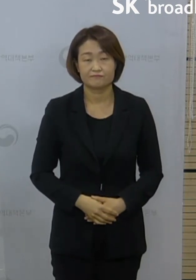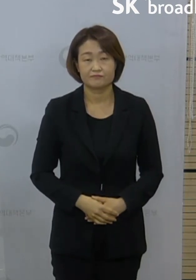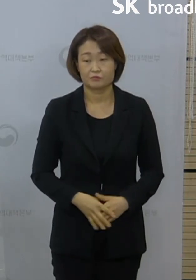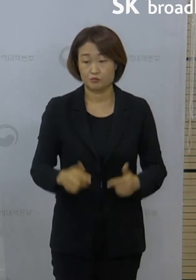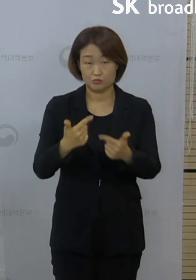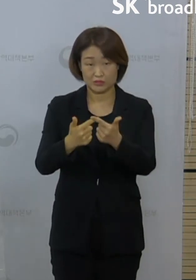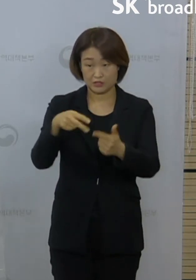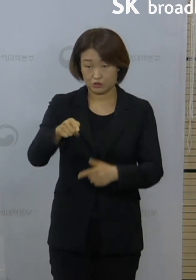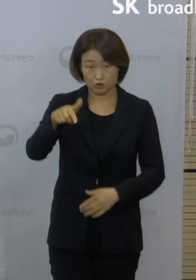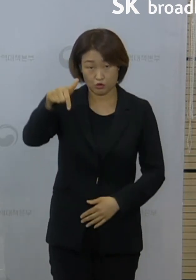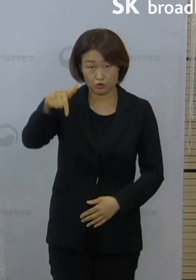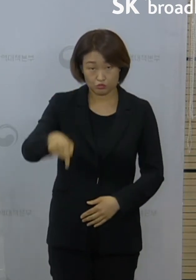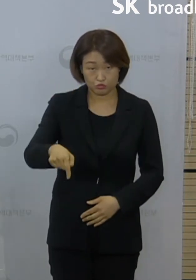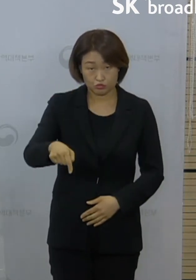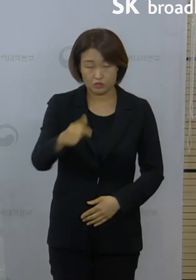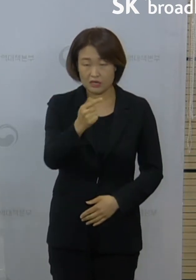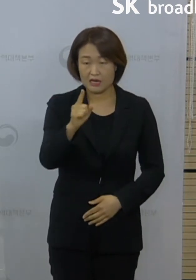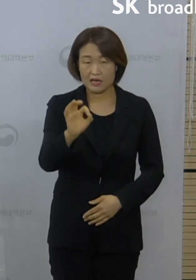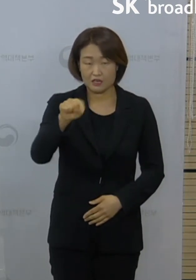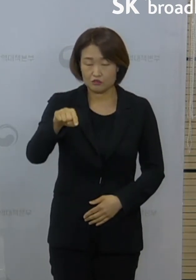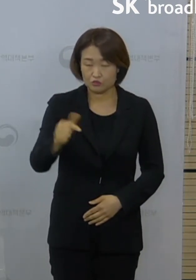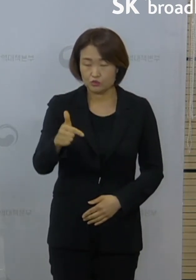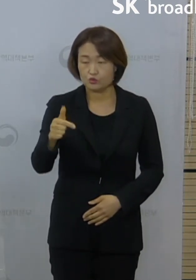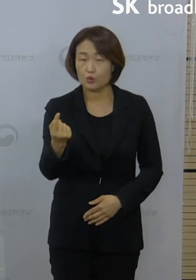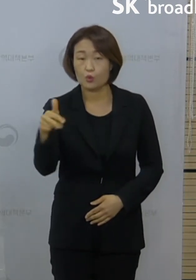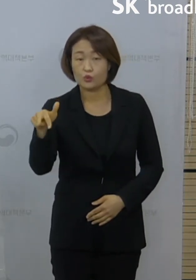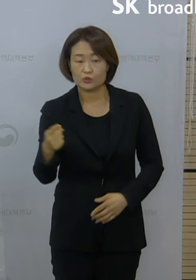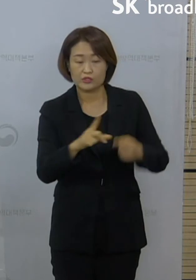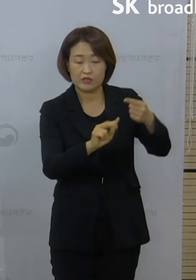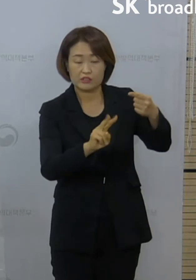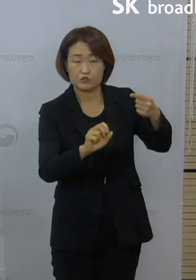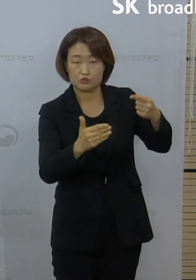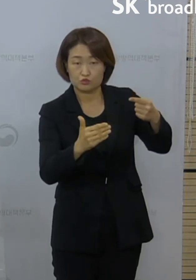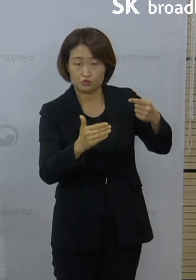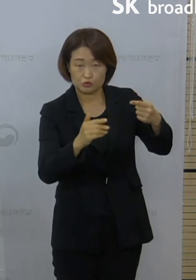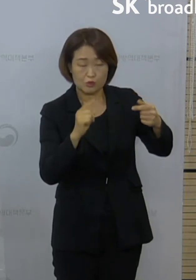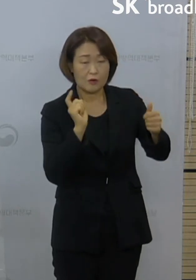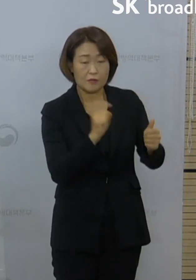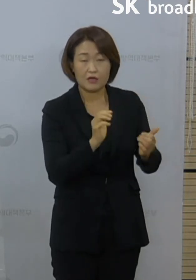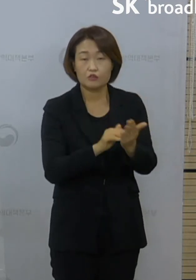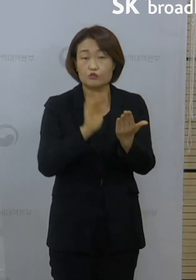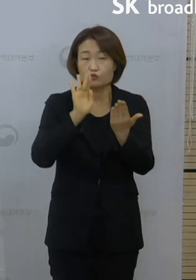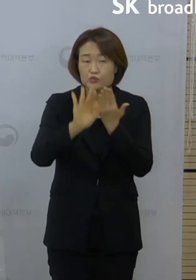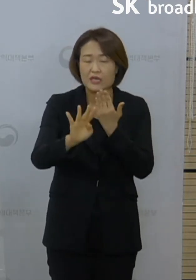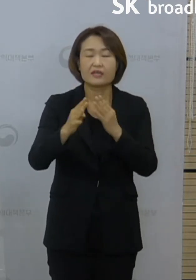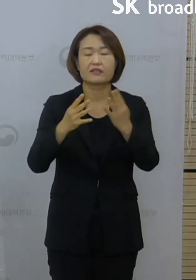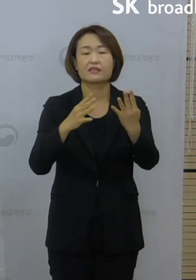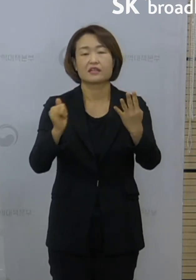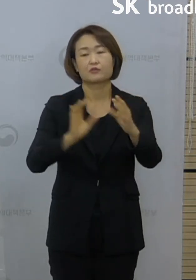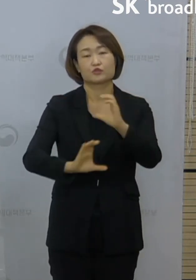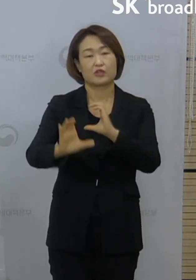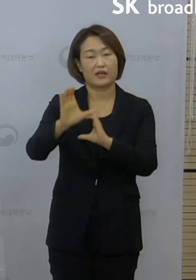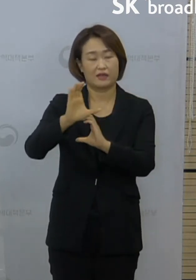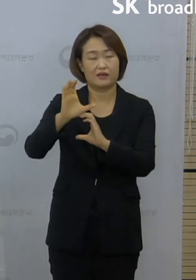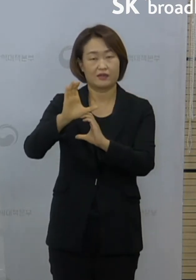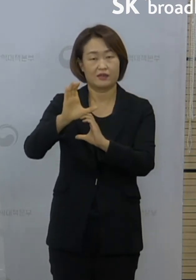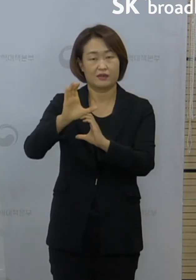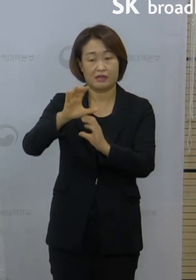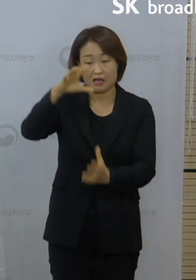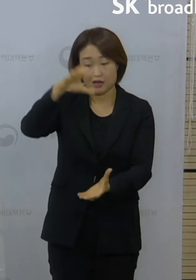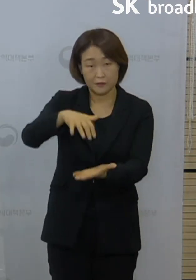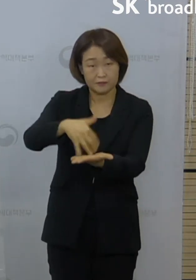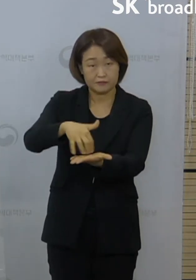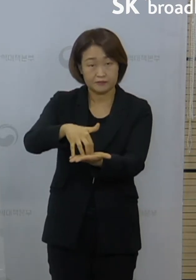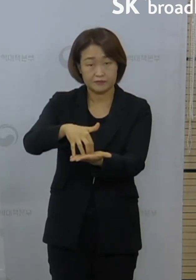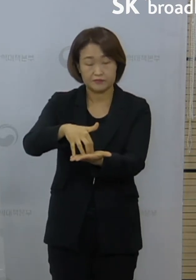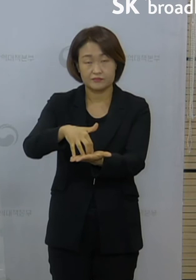부산 서구의 항우 노조와 관련해서 1월 29일 이후 접촉자 조사 중에 4명이 추가 각진 되었습니다 그래서 누적